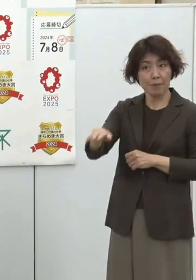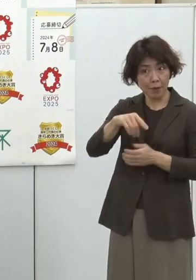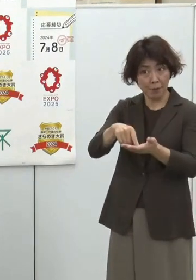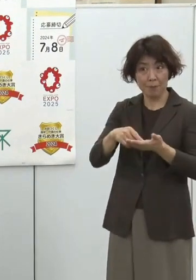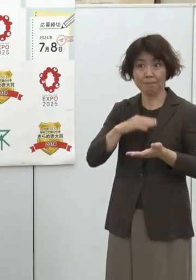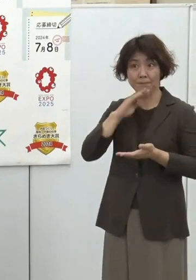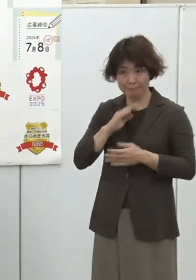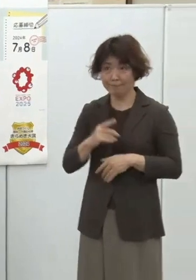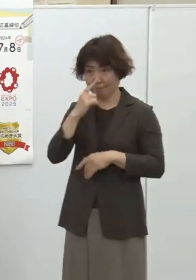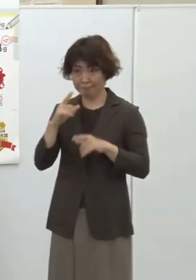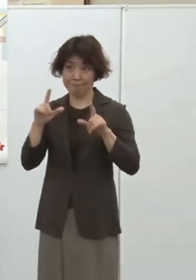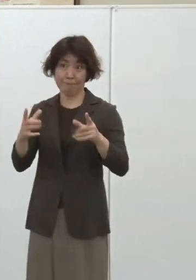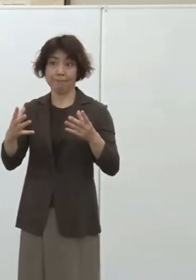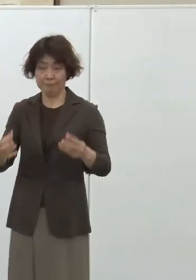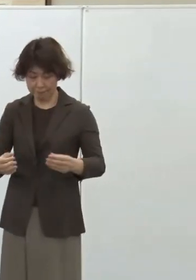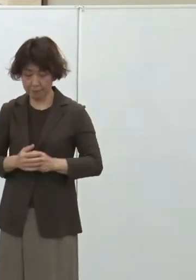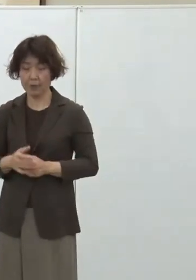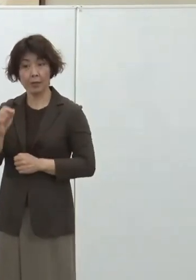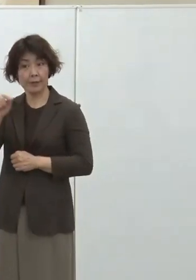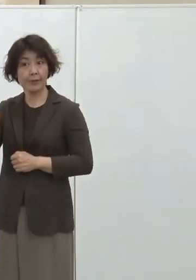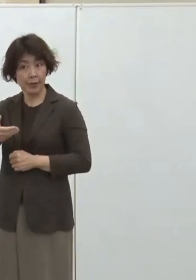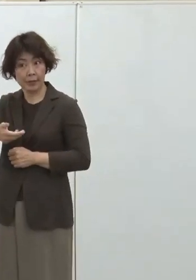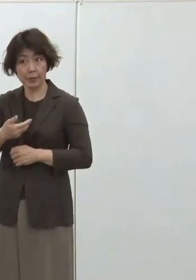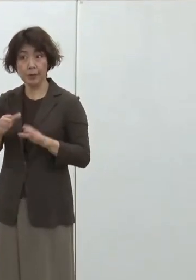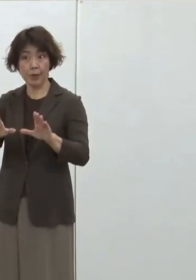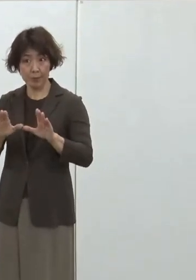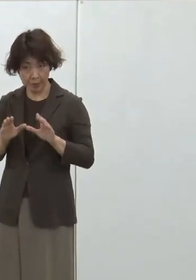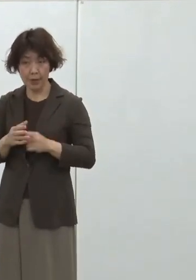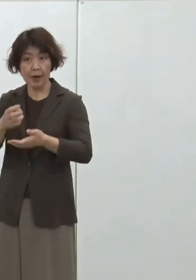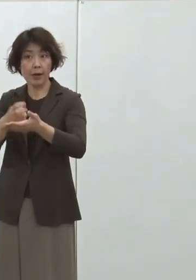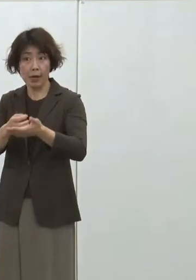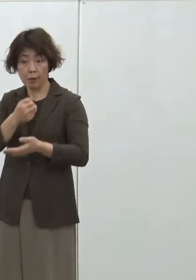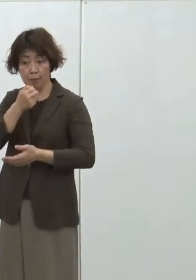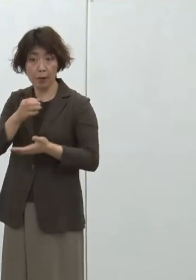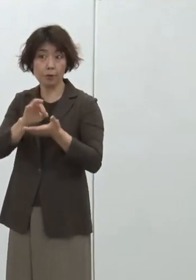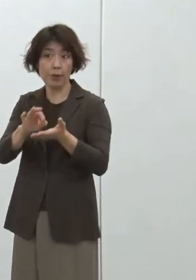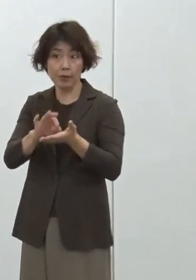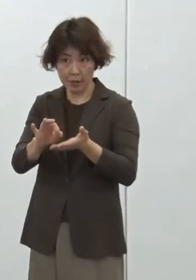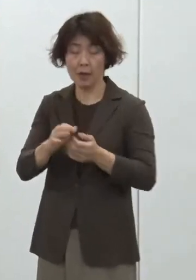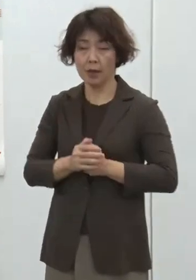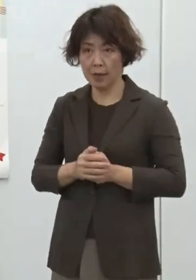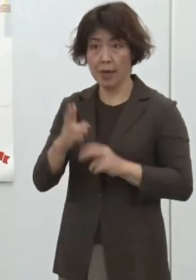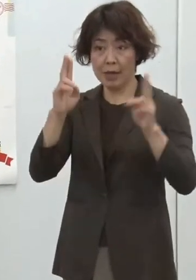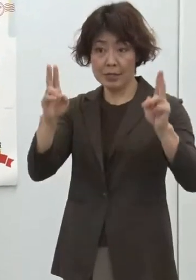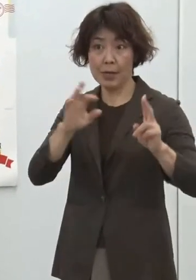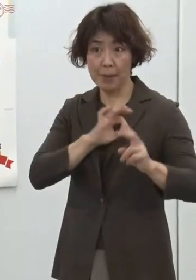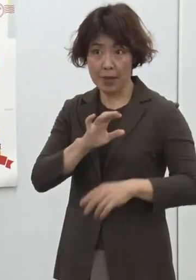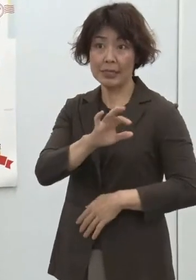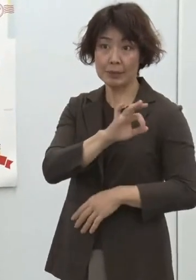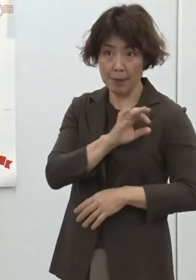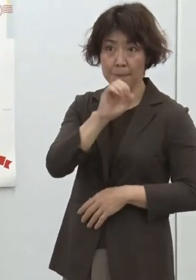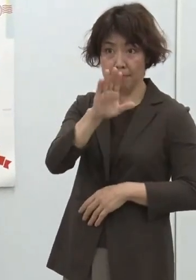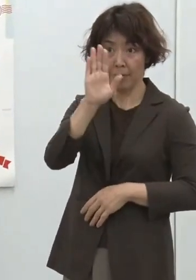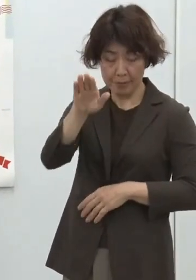。 それでは質問をお受けします。必ずマイクを通しまして、社名・氏名をご名